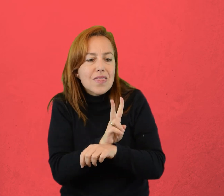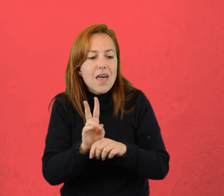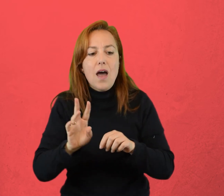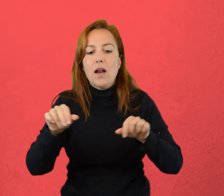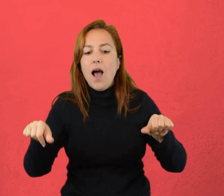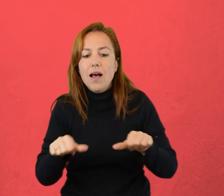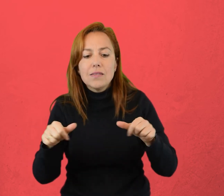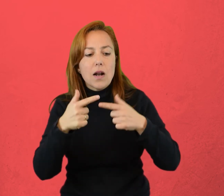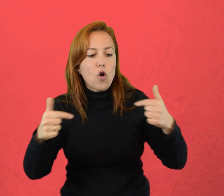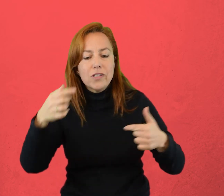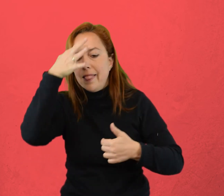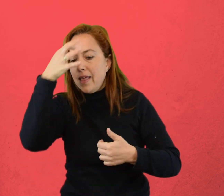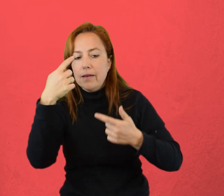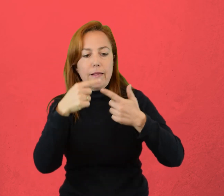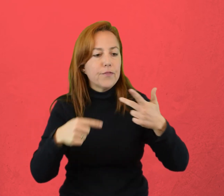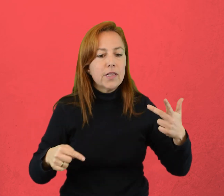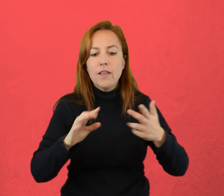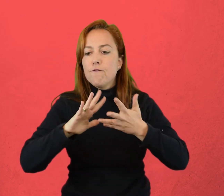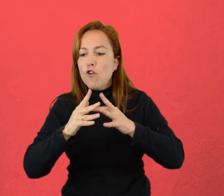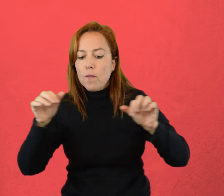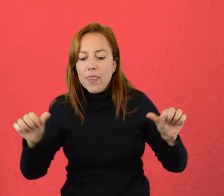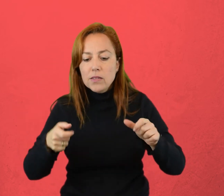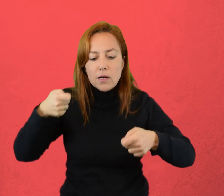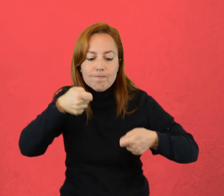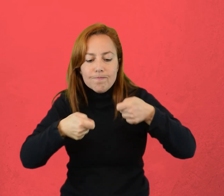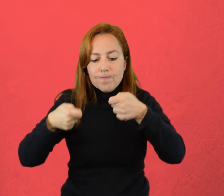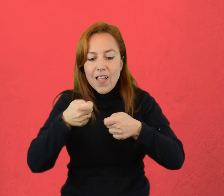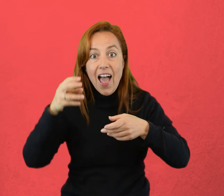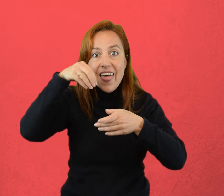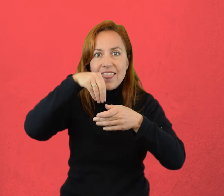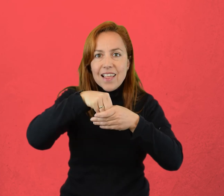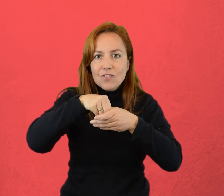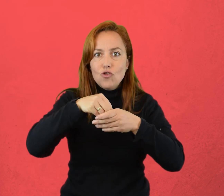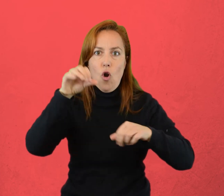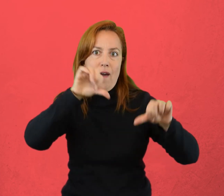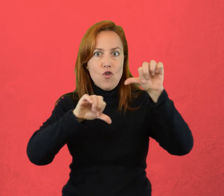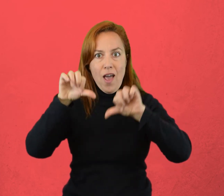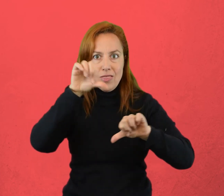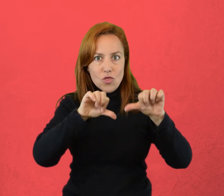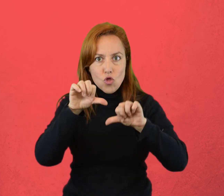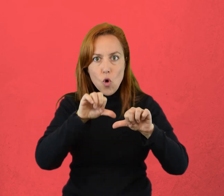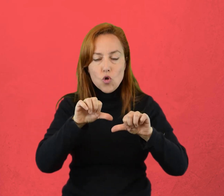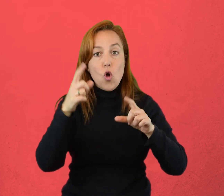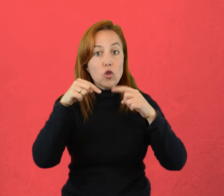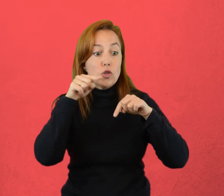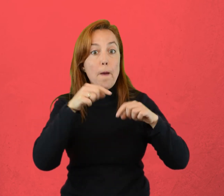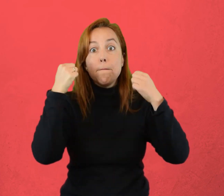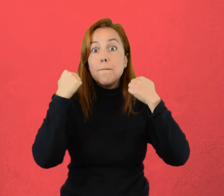y técnicas para realizar un trabajo exitoso en tiendas entonces que las prácticas de